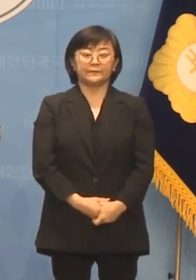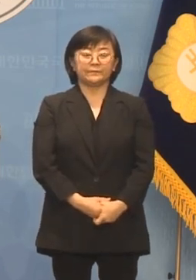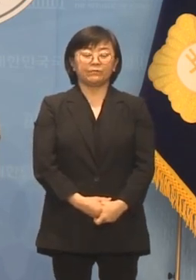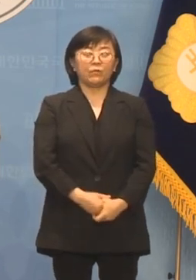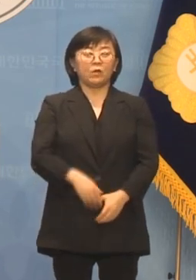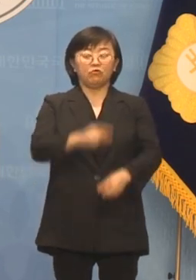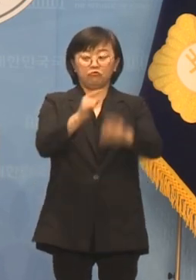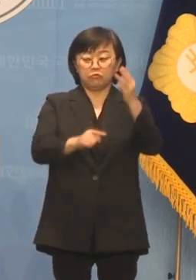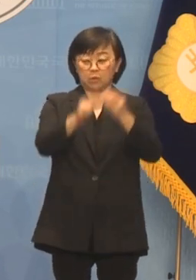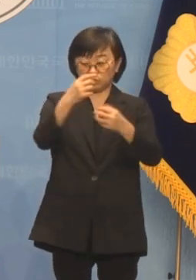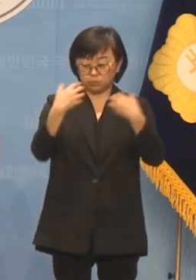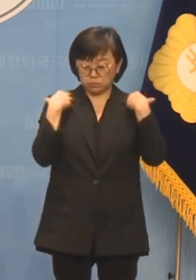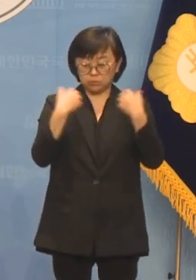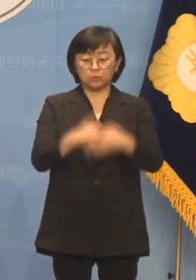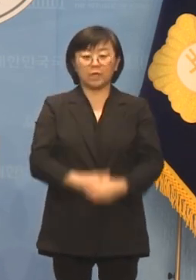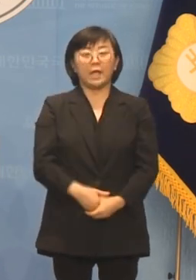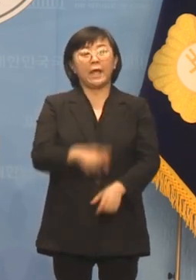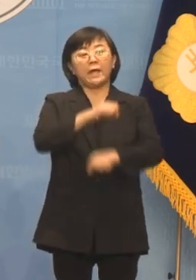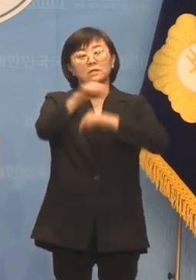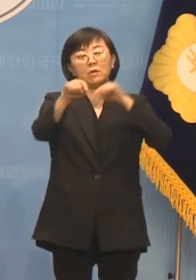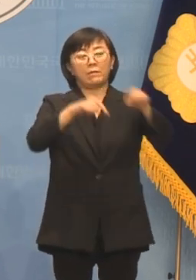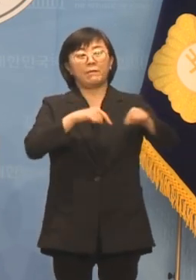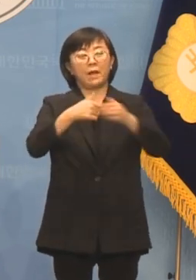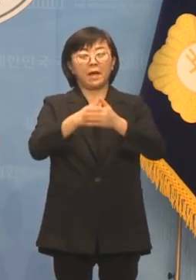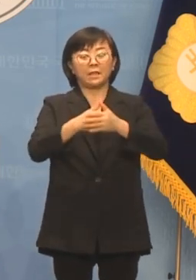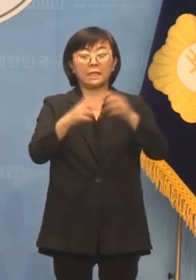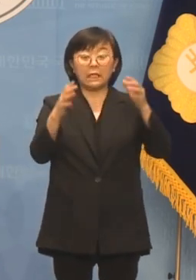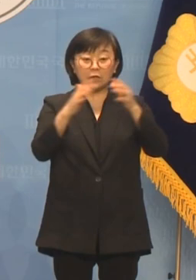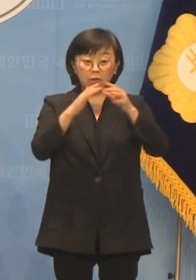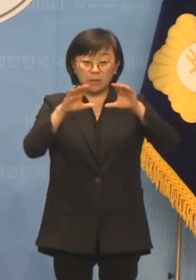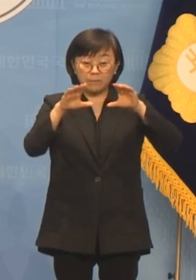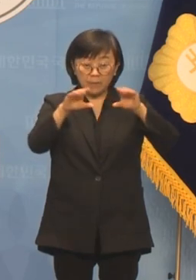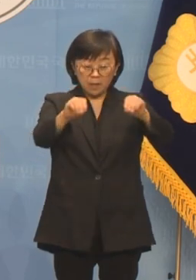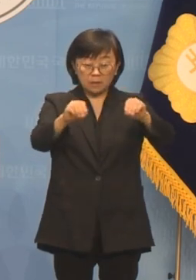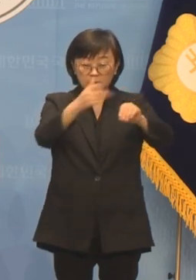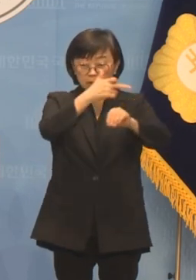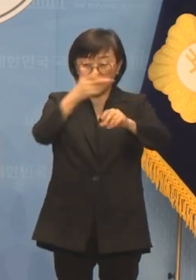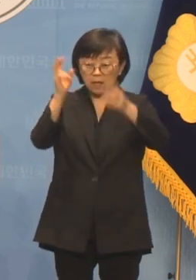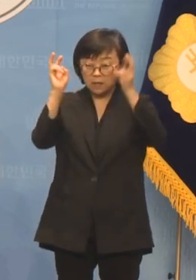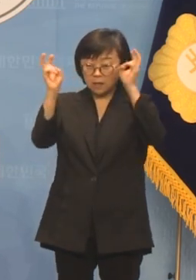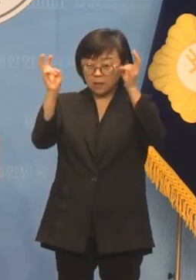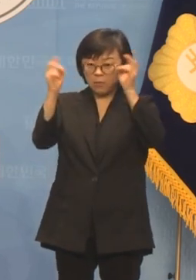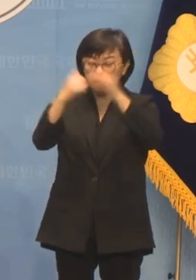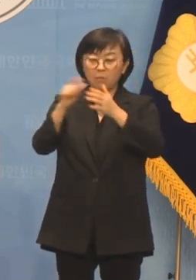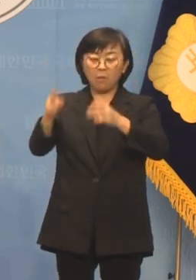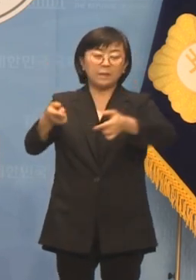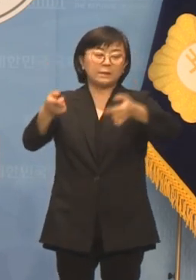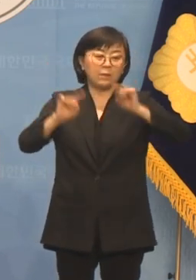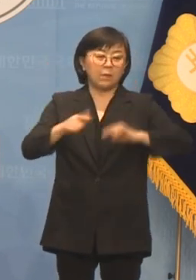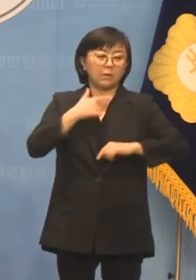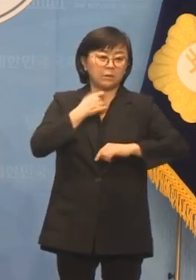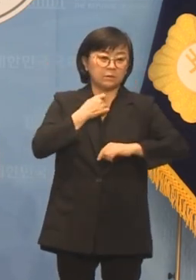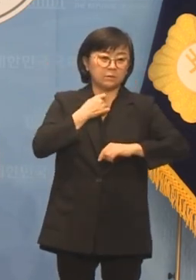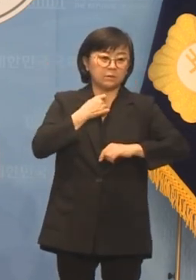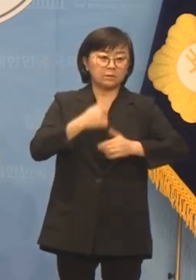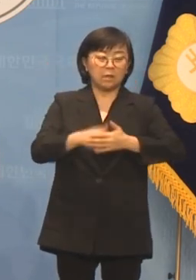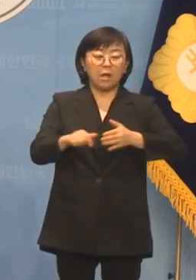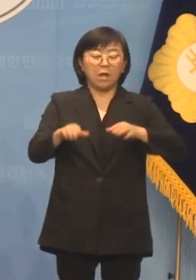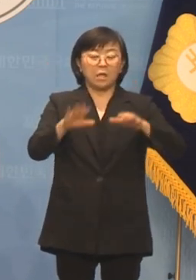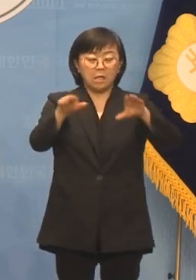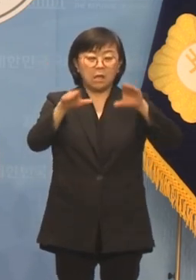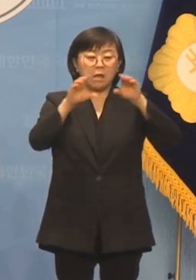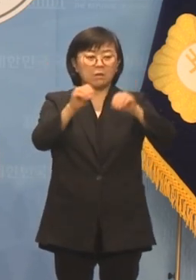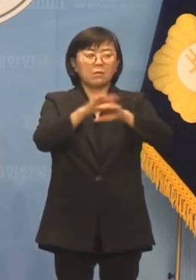더욱이 윤석열 정부는 행정망 먹통 대책으로 대기업 참여만 외치고 있습니다. 먹통